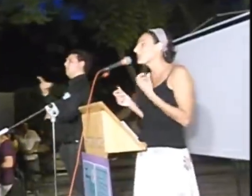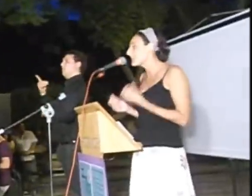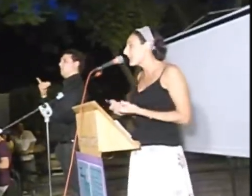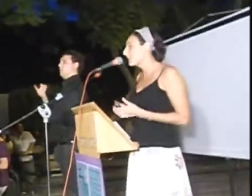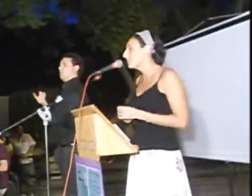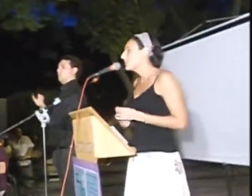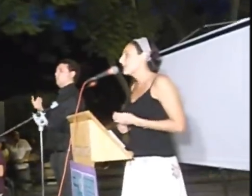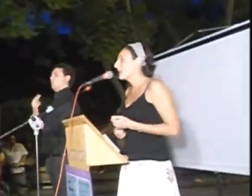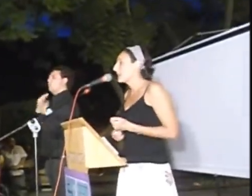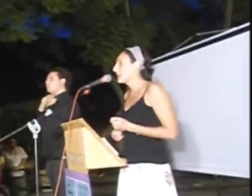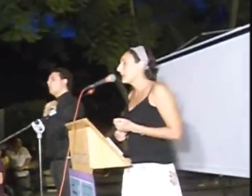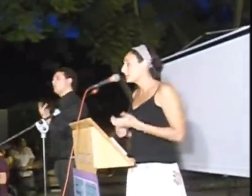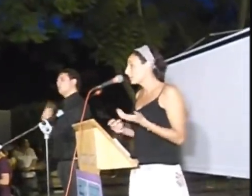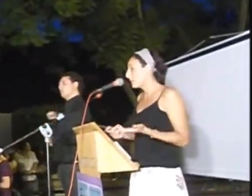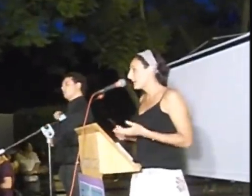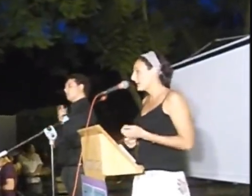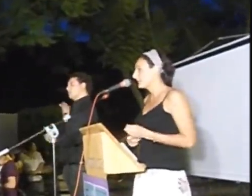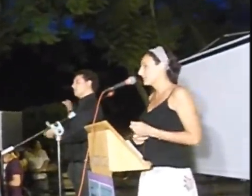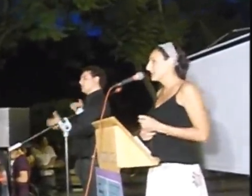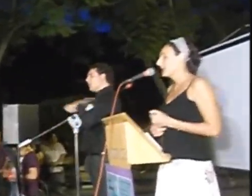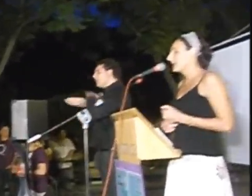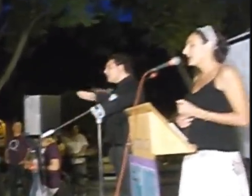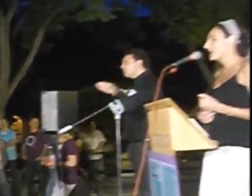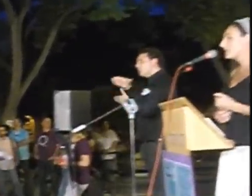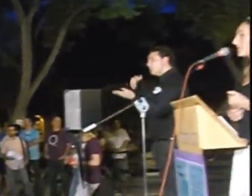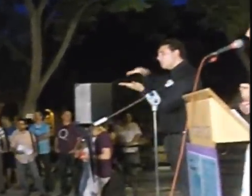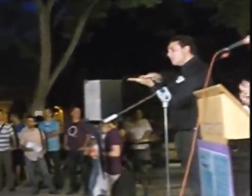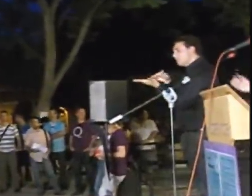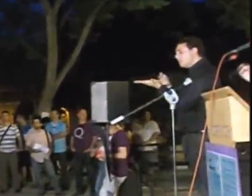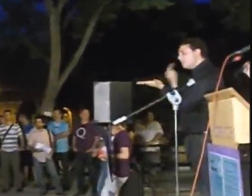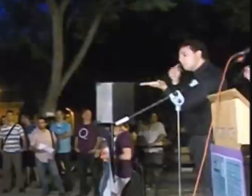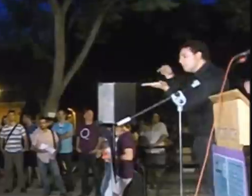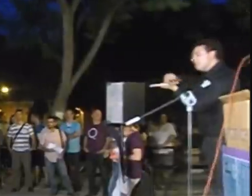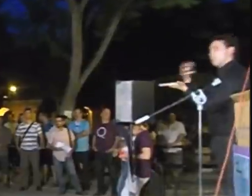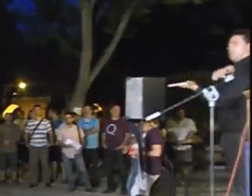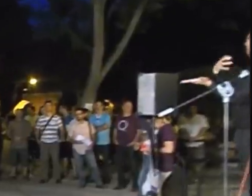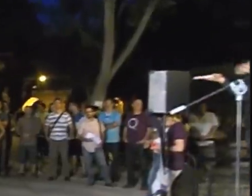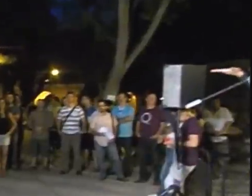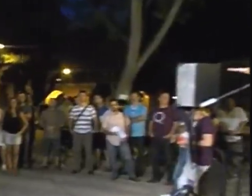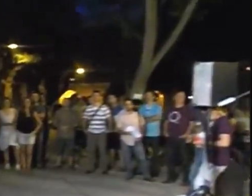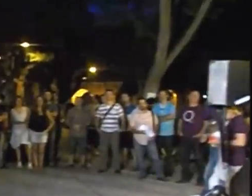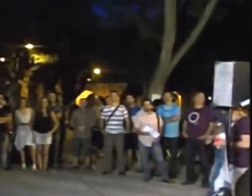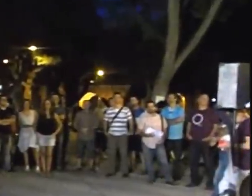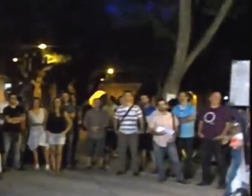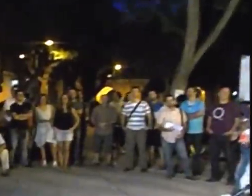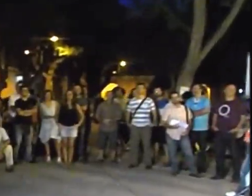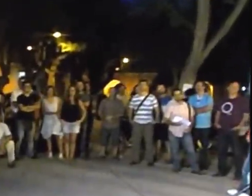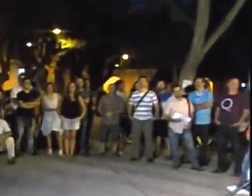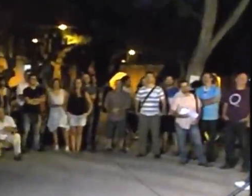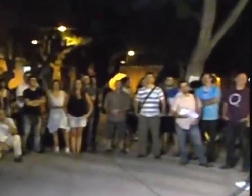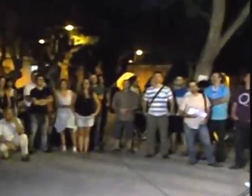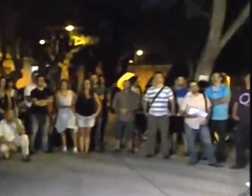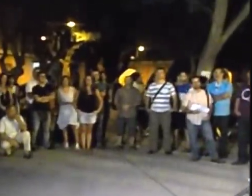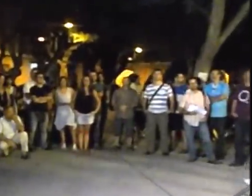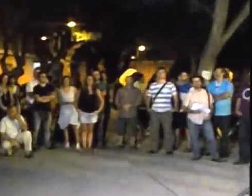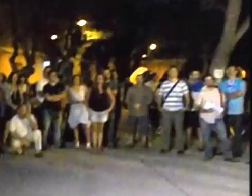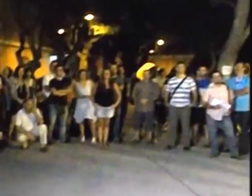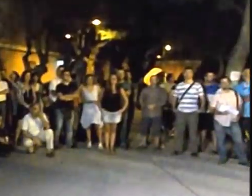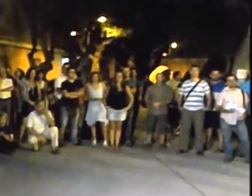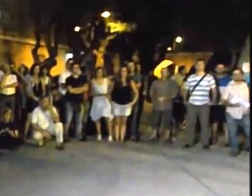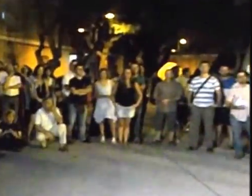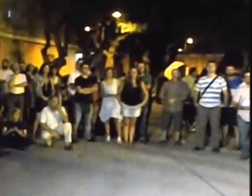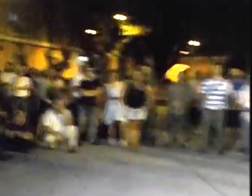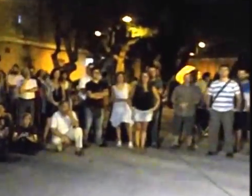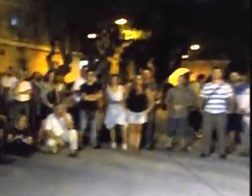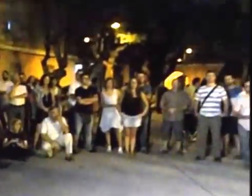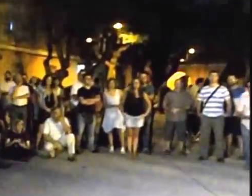acceso limitado eh a estos papeles eh que son los borradores de la negociación de manera que nosotros tenemos